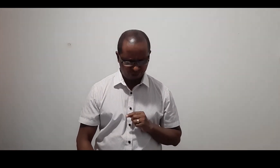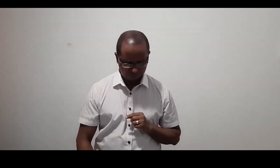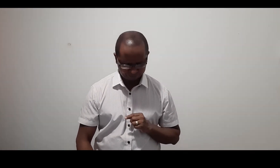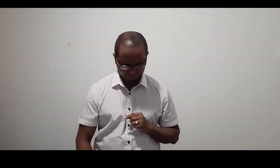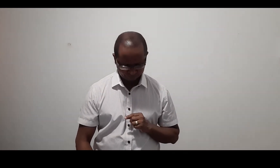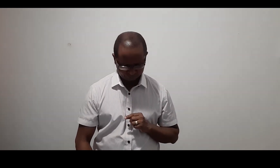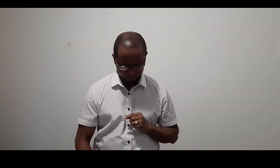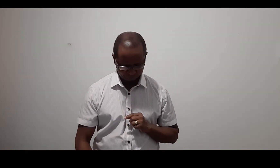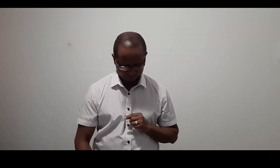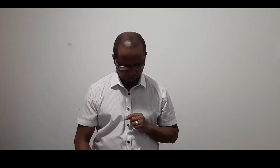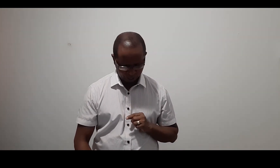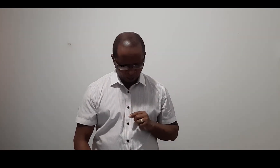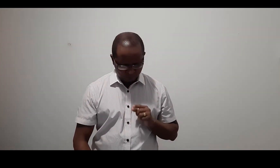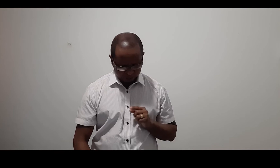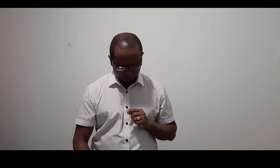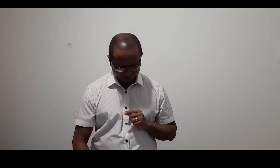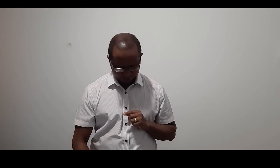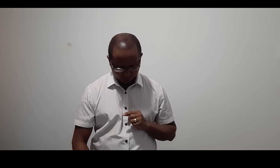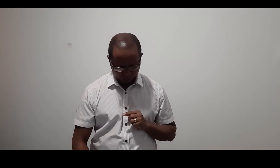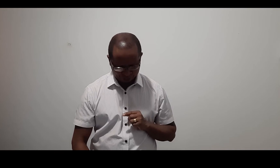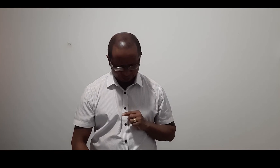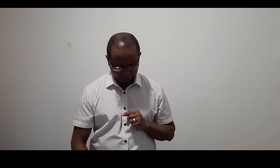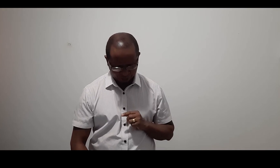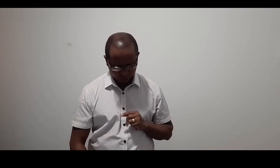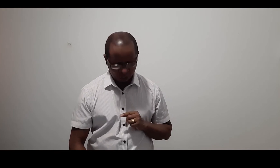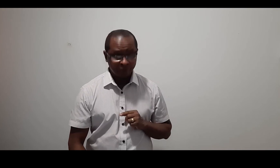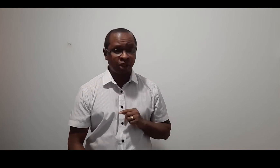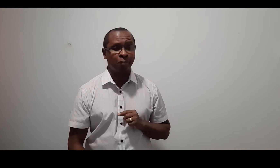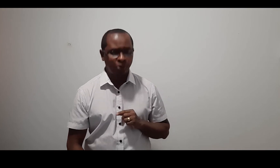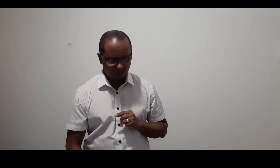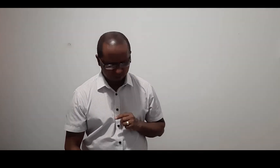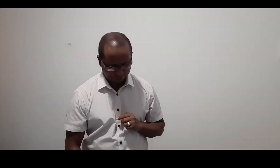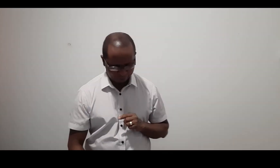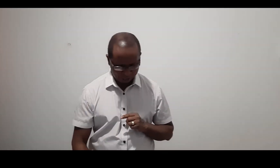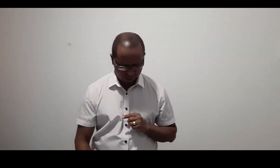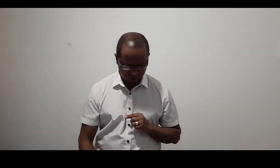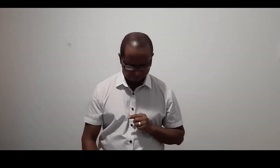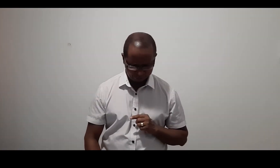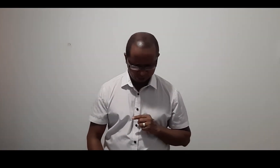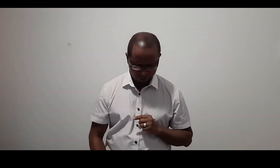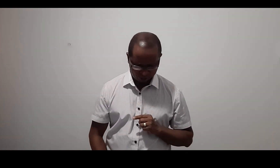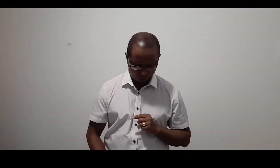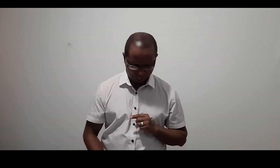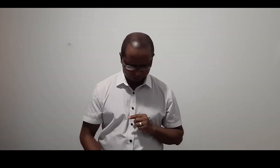folo: moa sy fantatrareo va fa ny tenanareo dia tempoly ny fanahy masina zay ao